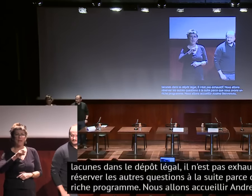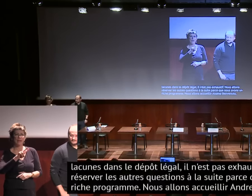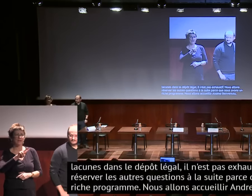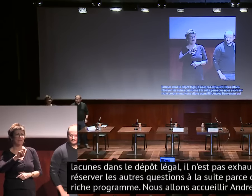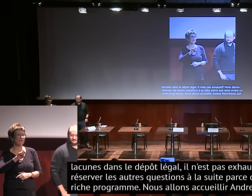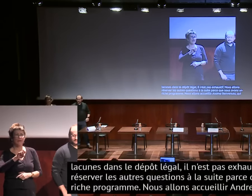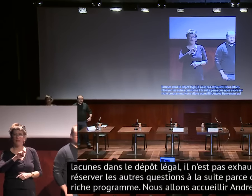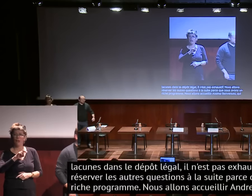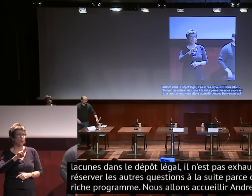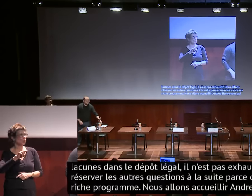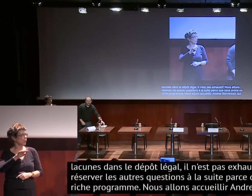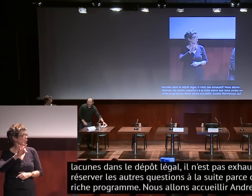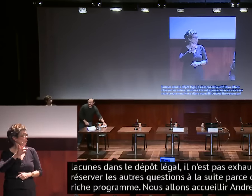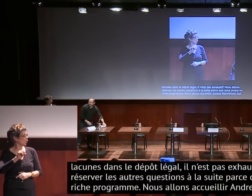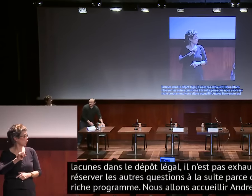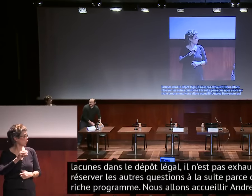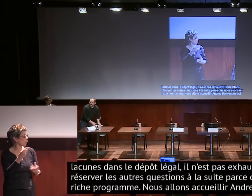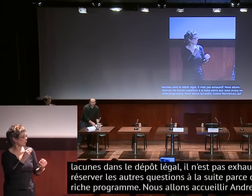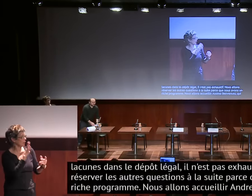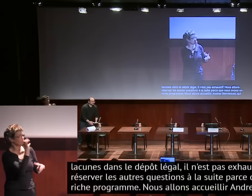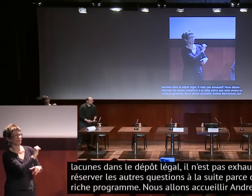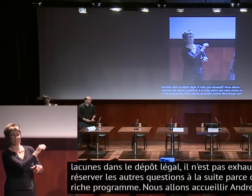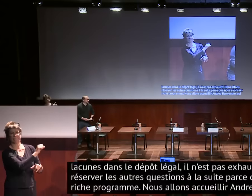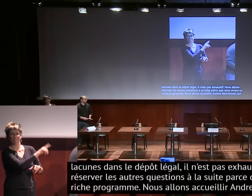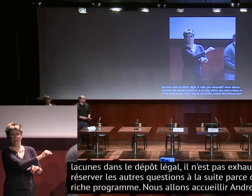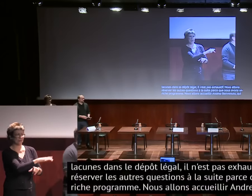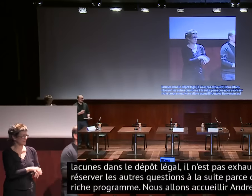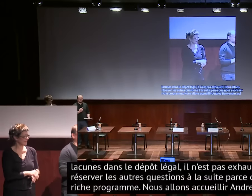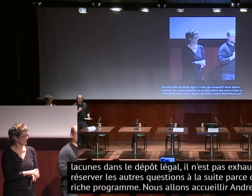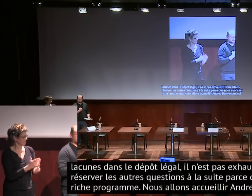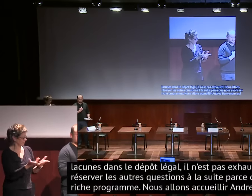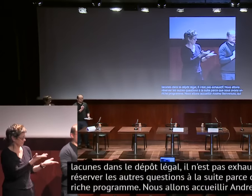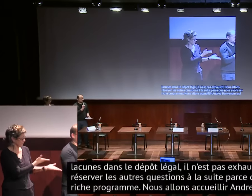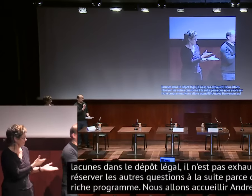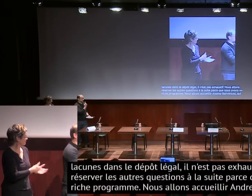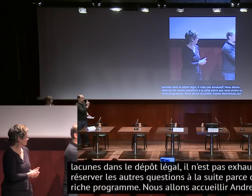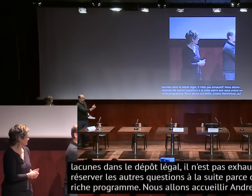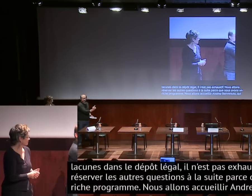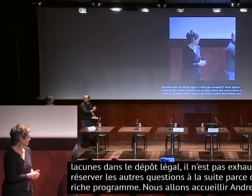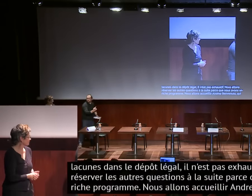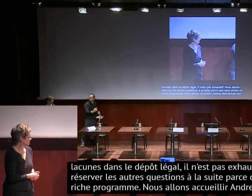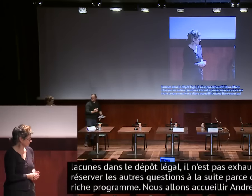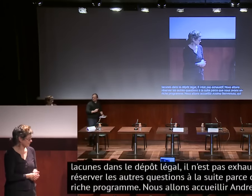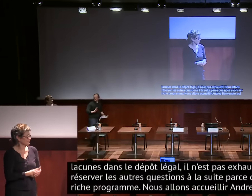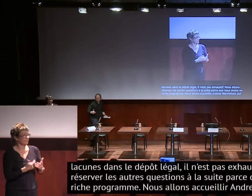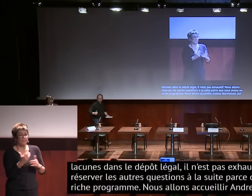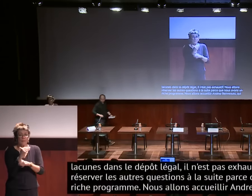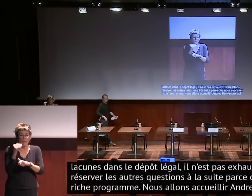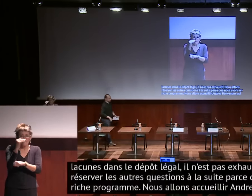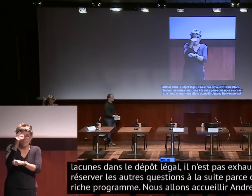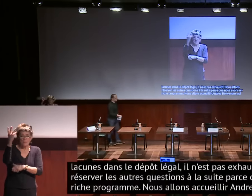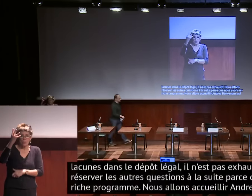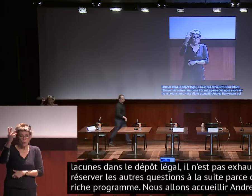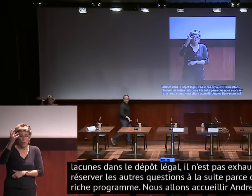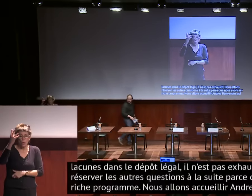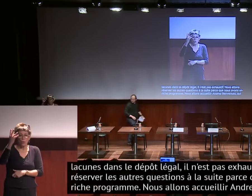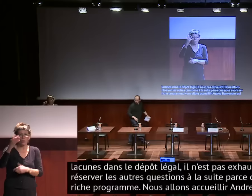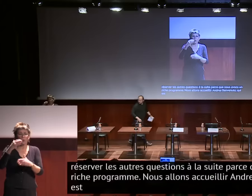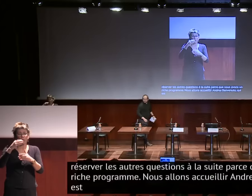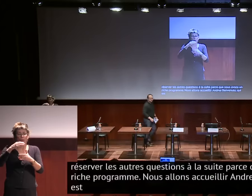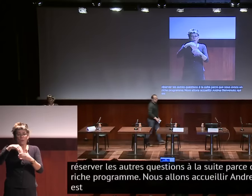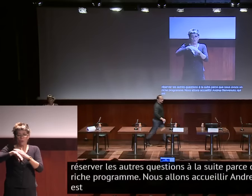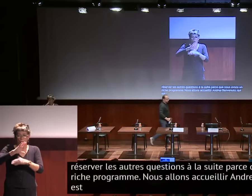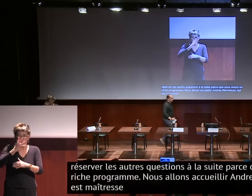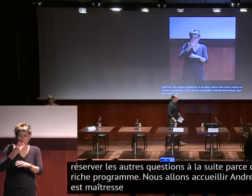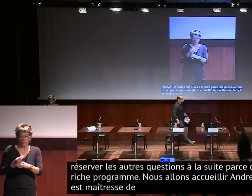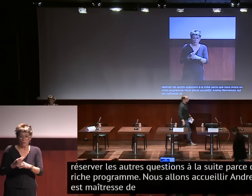vois pas. Pardon. Vous pouvez venir. Donc, maîtresse de conférence à